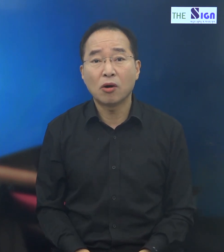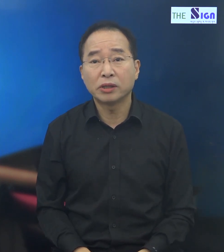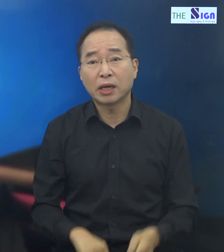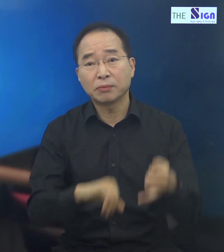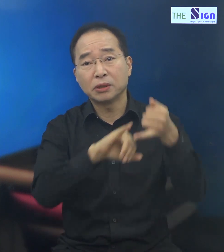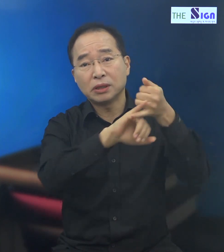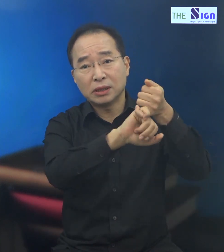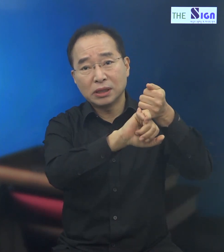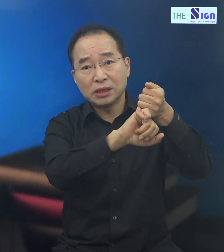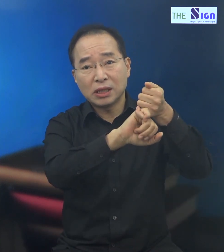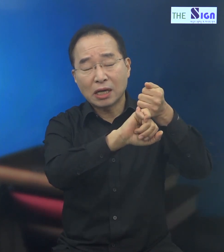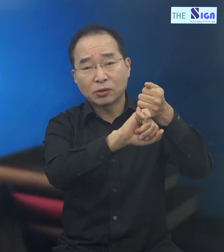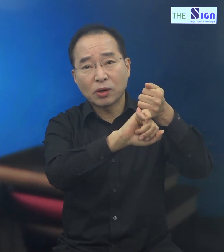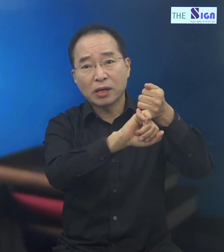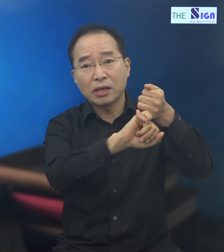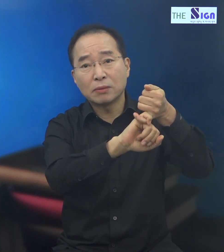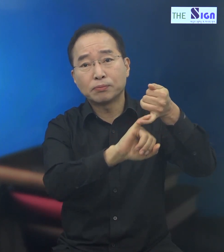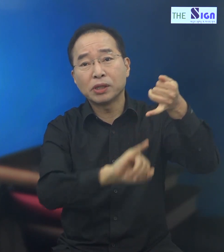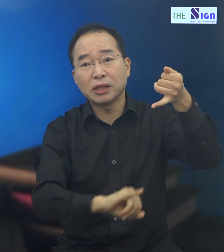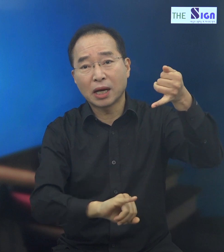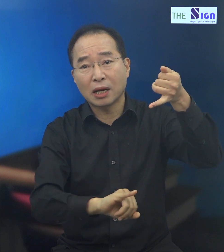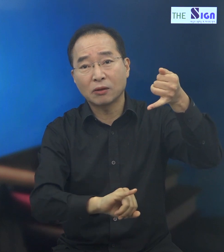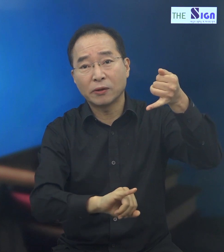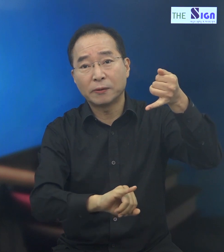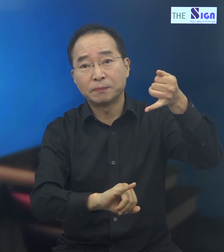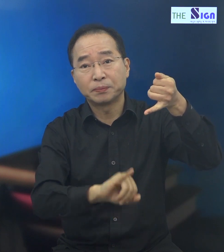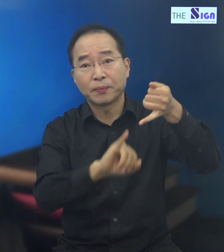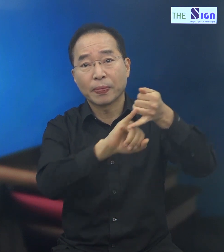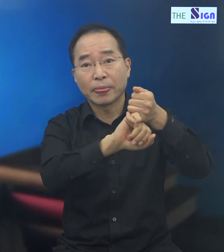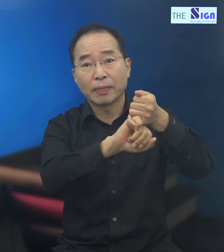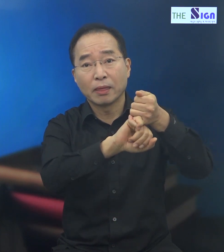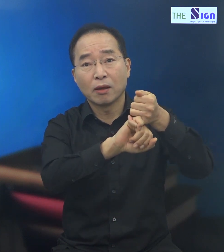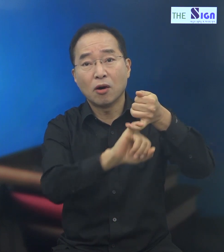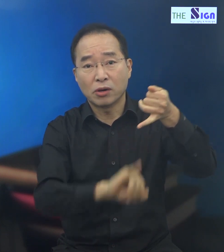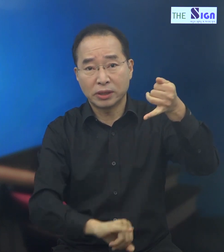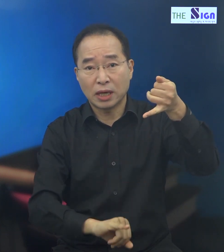어기다 하면 이 약속한 게 이제 풀린다라는 거예요. 어기다.